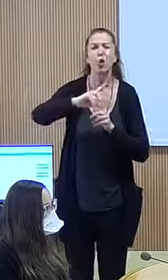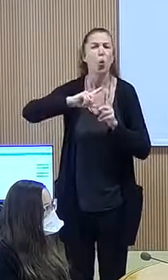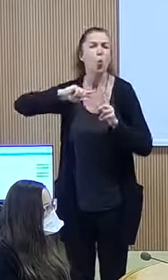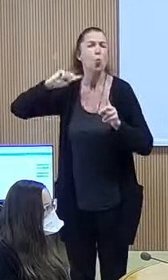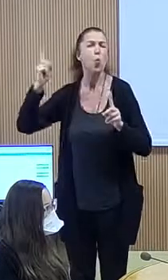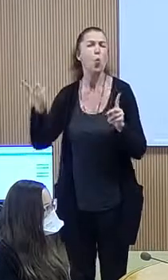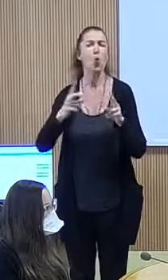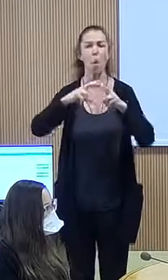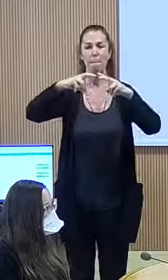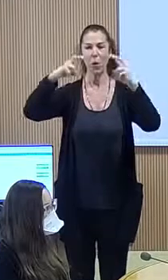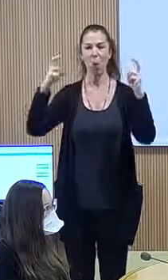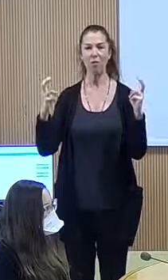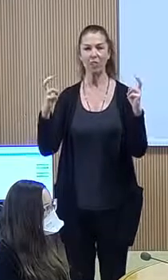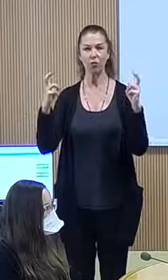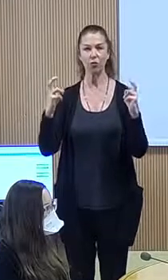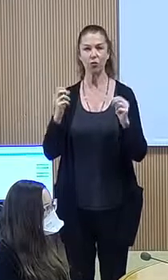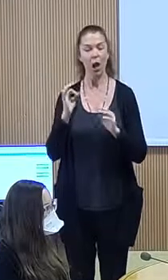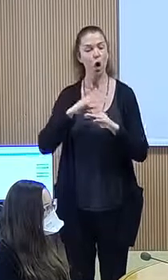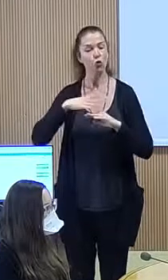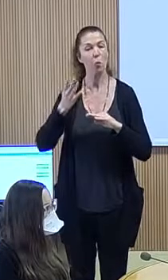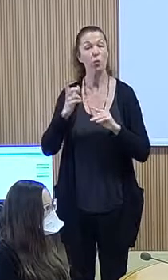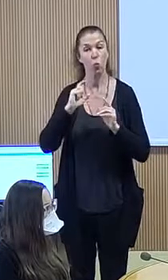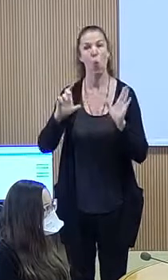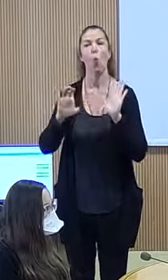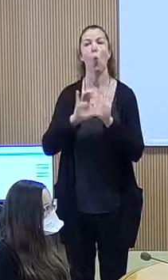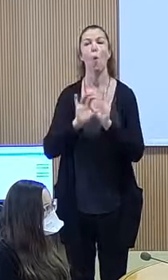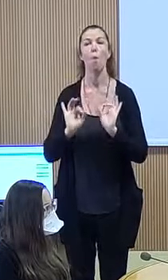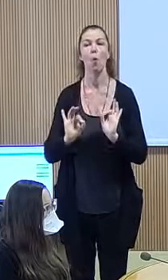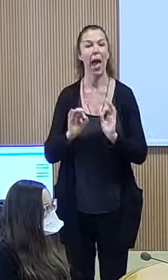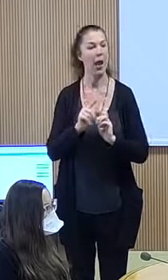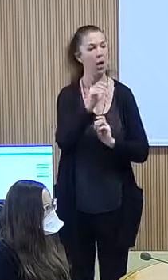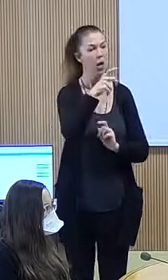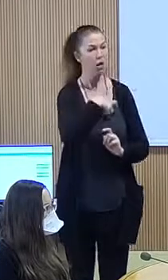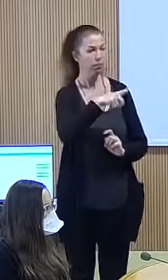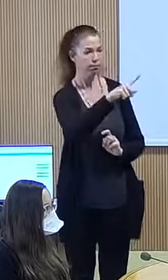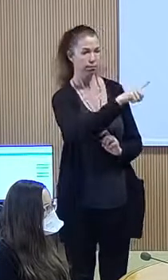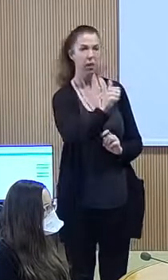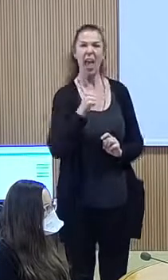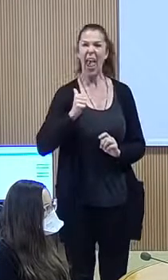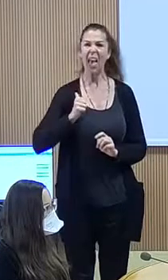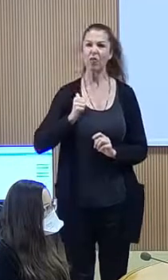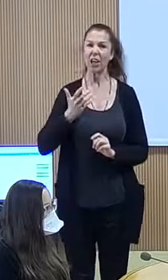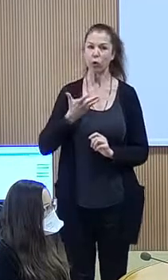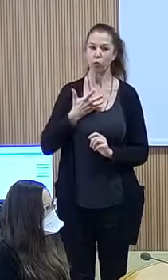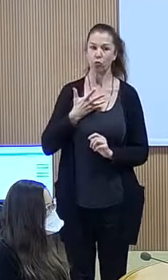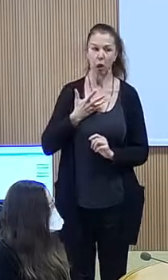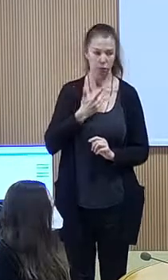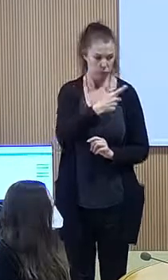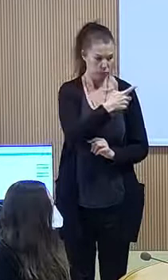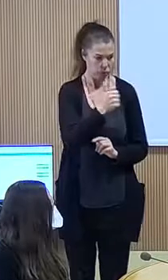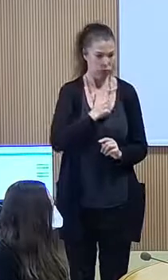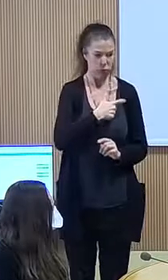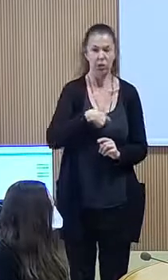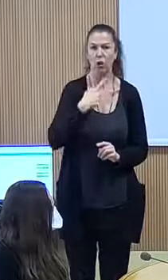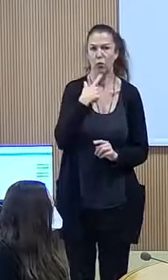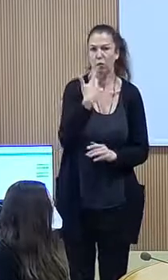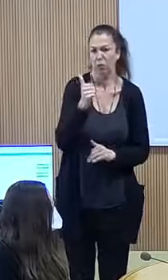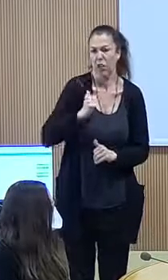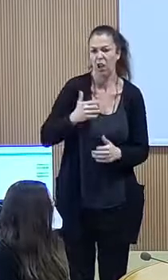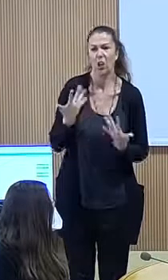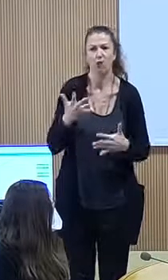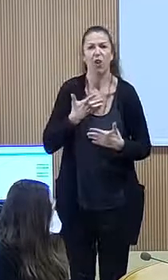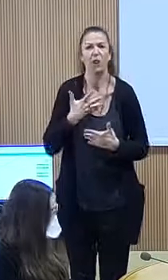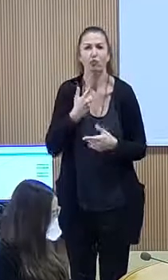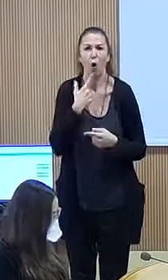soprattutto evidentemente quello comunale ci sarà anche l'esercito l'esercito c'è già nel senso che l'esercito abbiamo detto anche nei giorni scorsi è